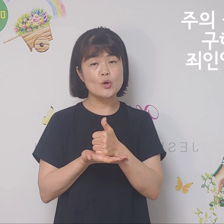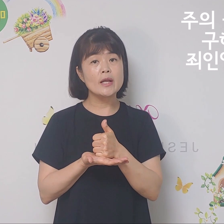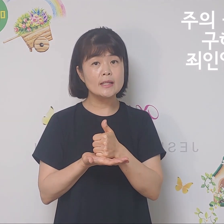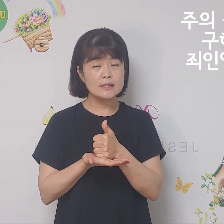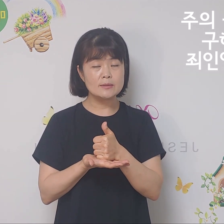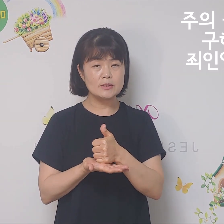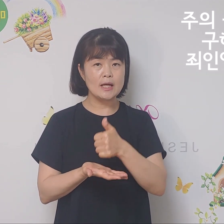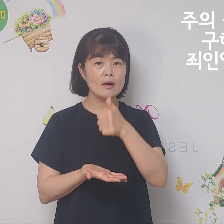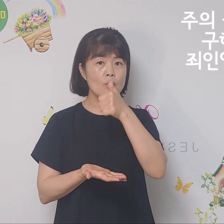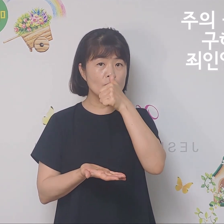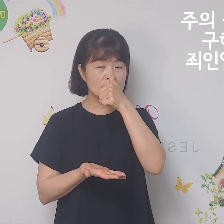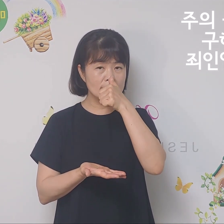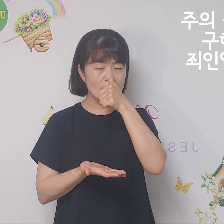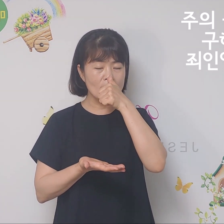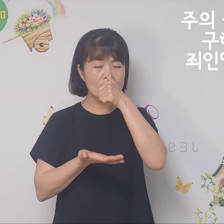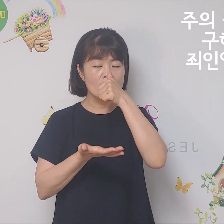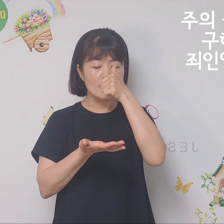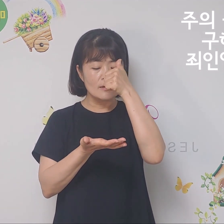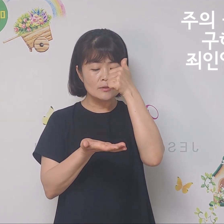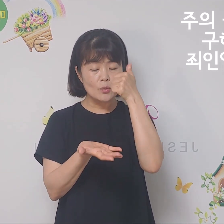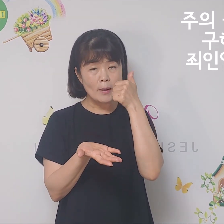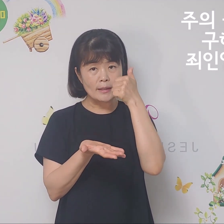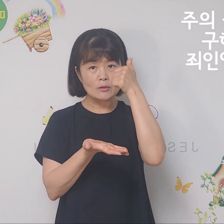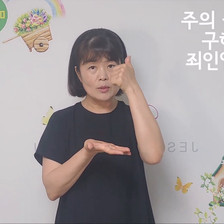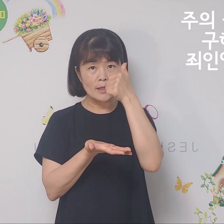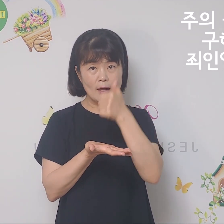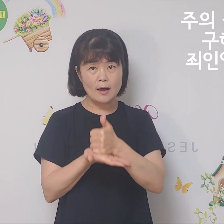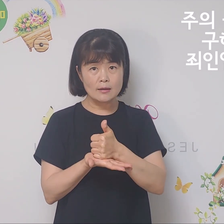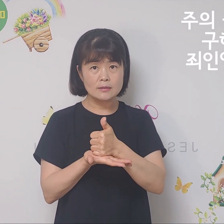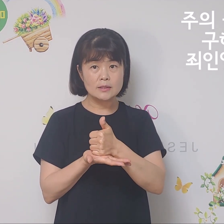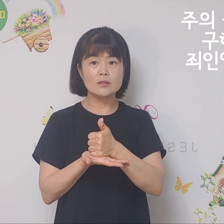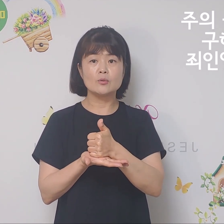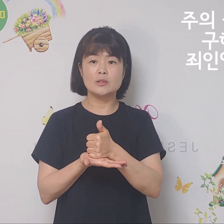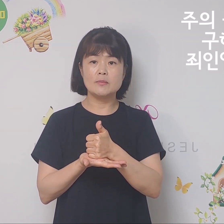죄란 뜻입니다. 코끝에서 손바닥 위에다가 얘를 놓으시면